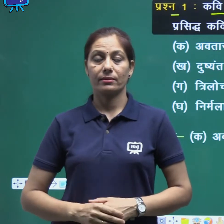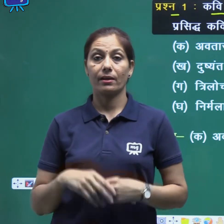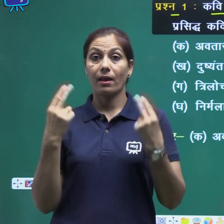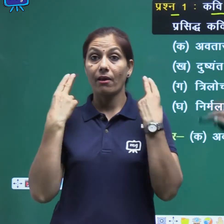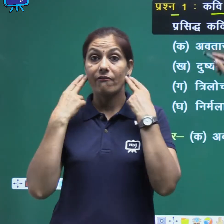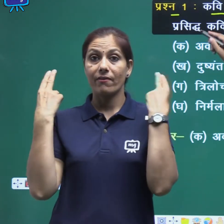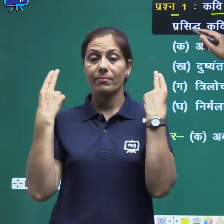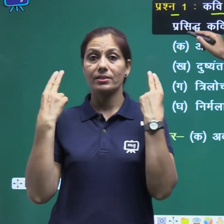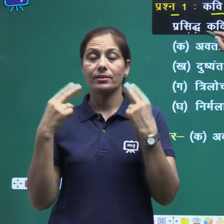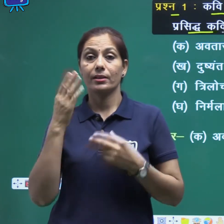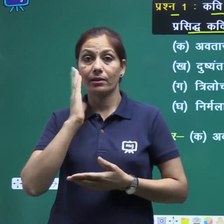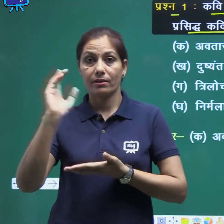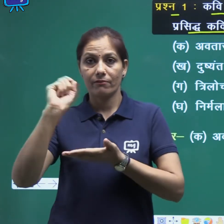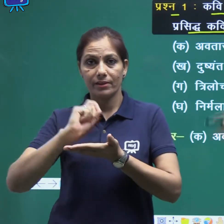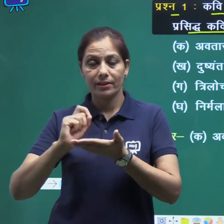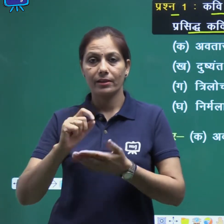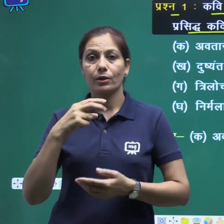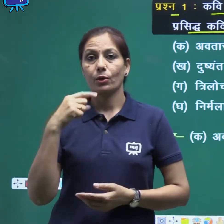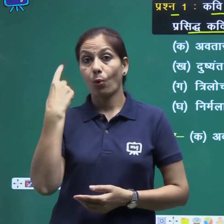प्रसिद्ध कवि है।